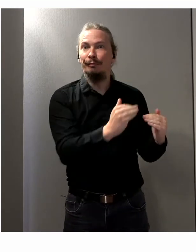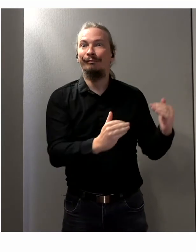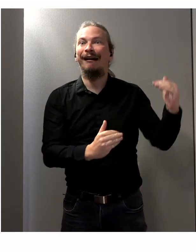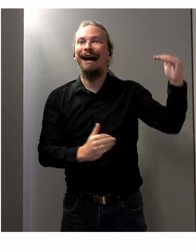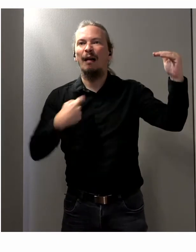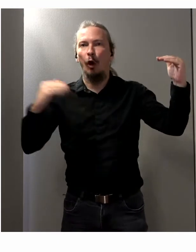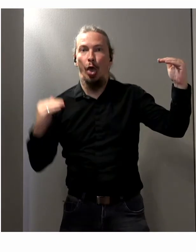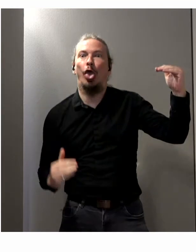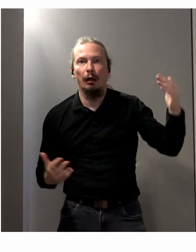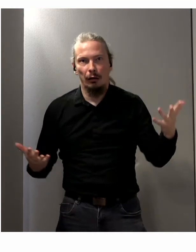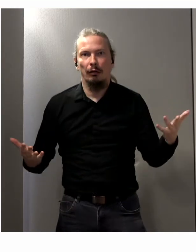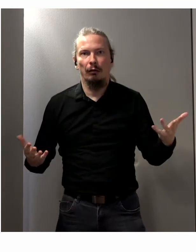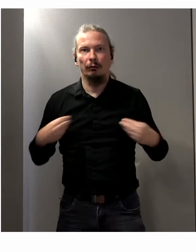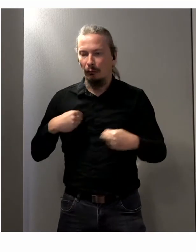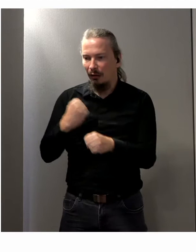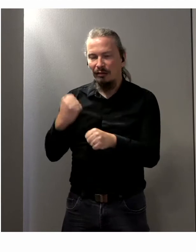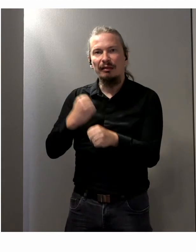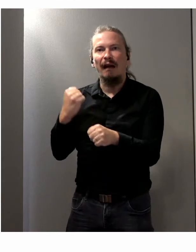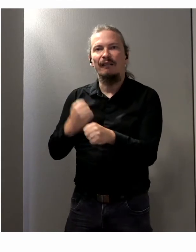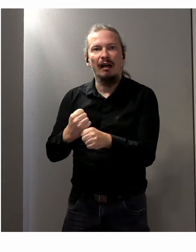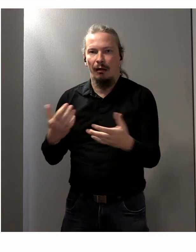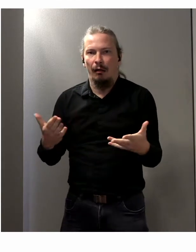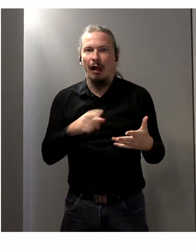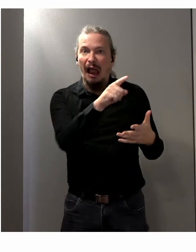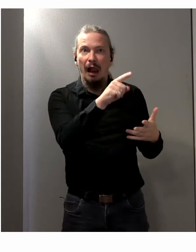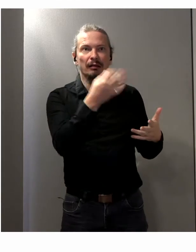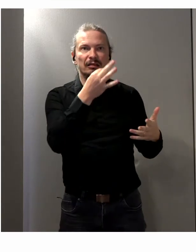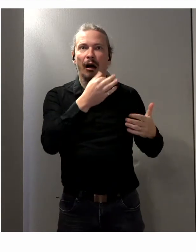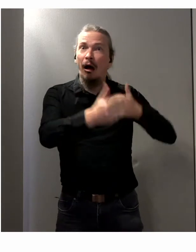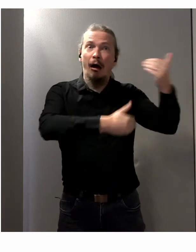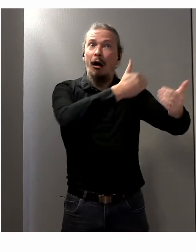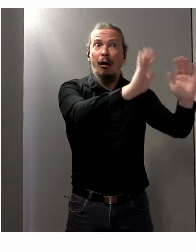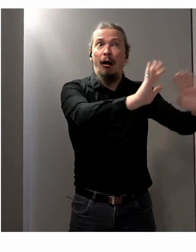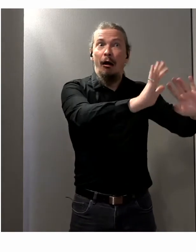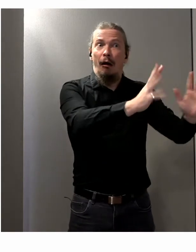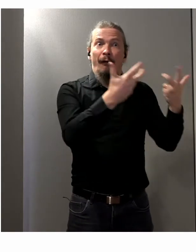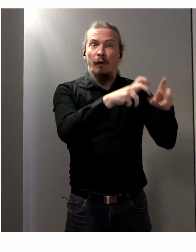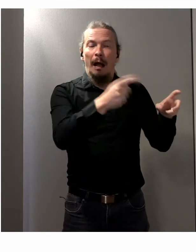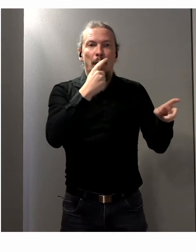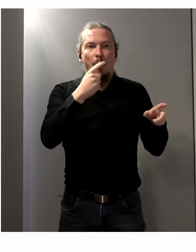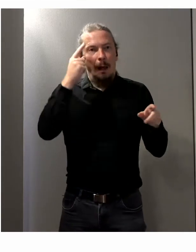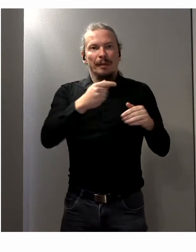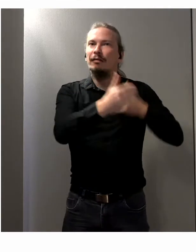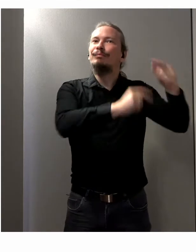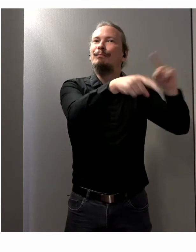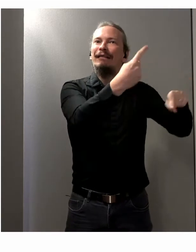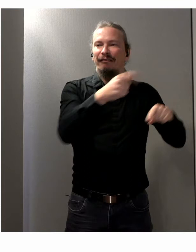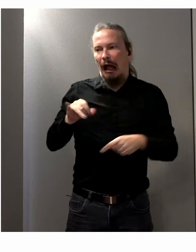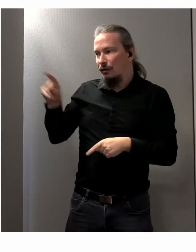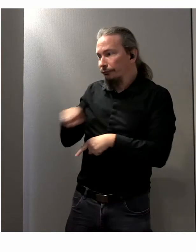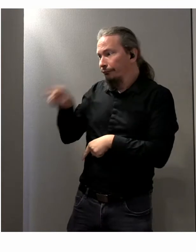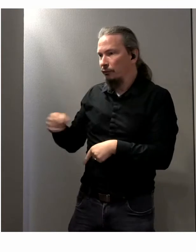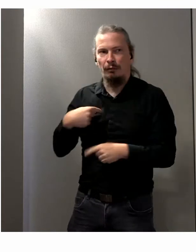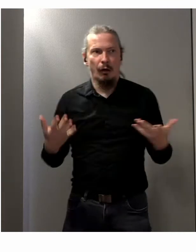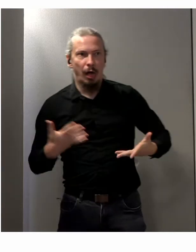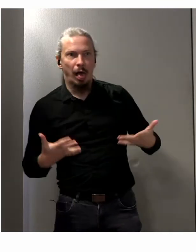ressources. Elle se sent aussi freinée dans son travail par peur que je perde mon AH complètement et devoir assumer seule notre vie financière à deux. Ma compagne se refuse